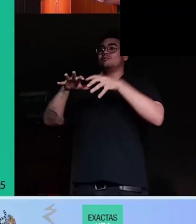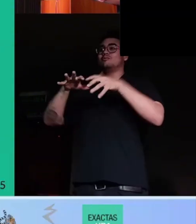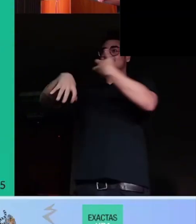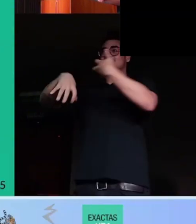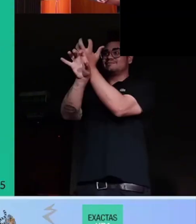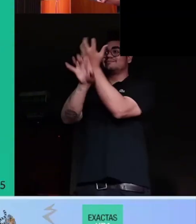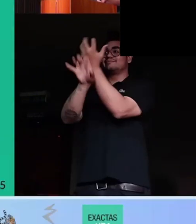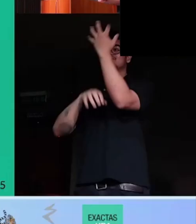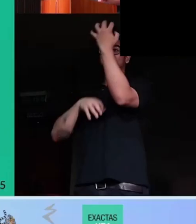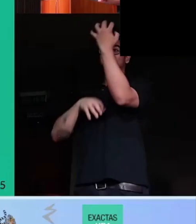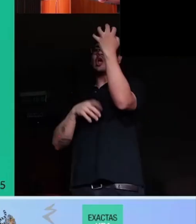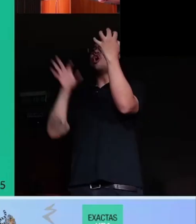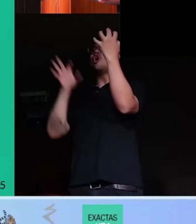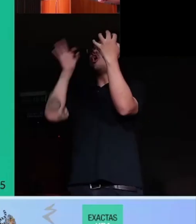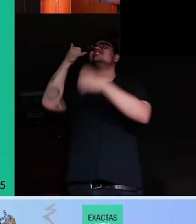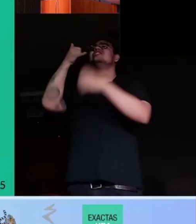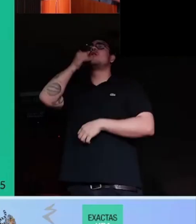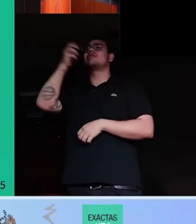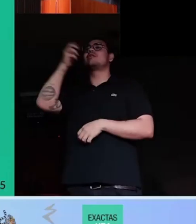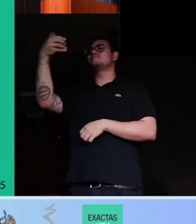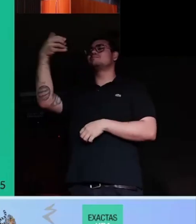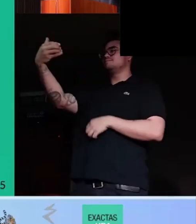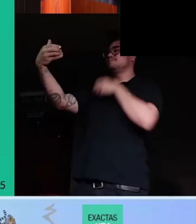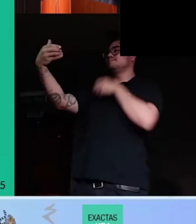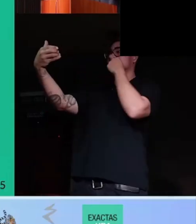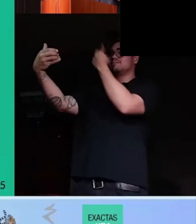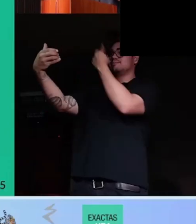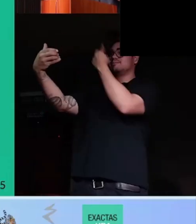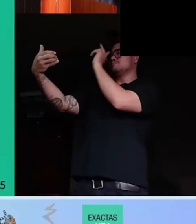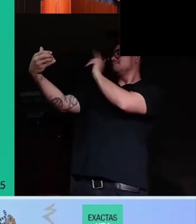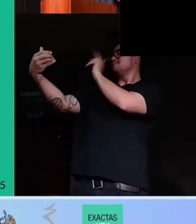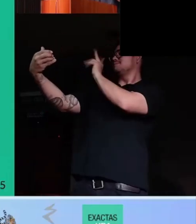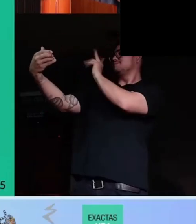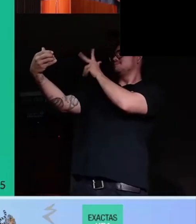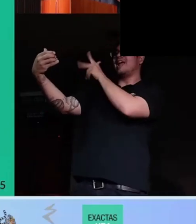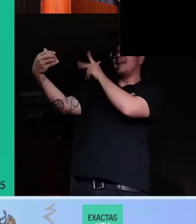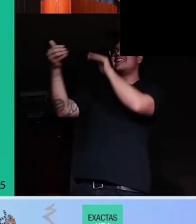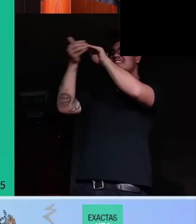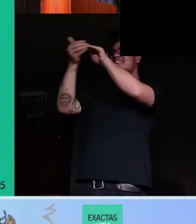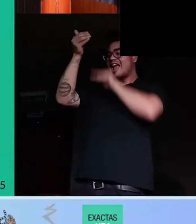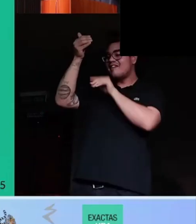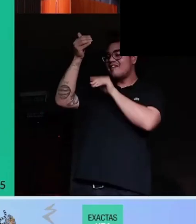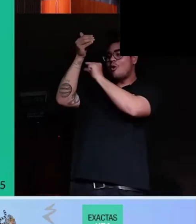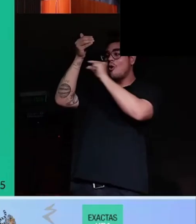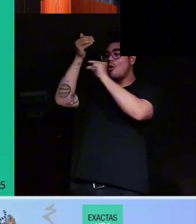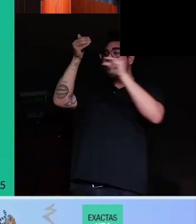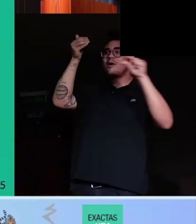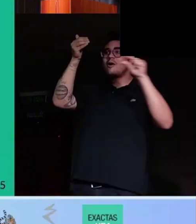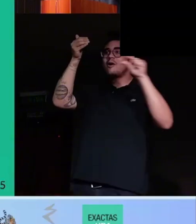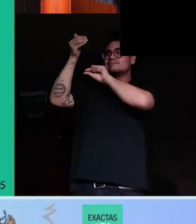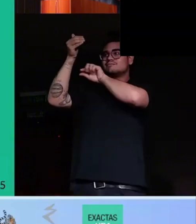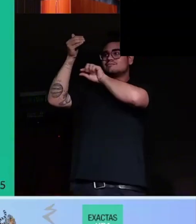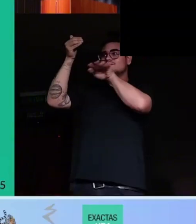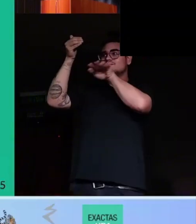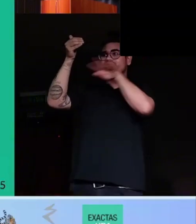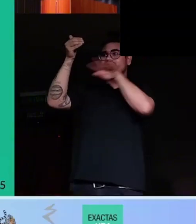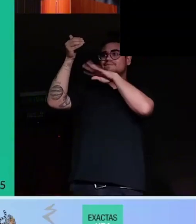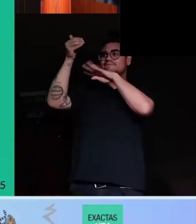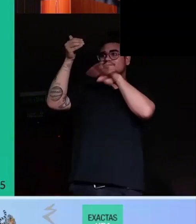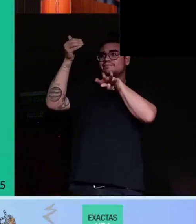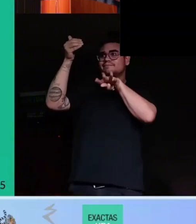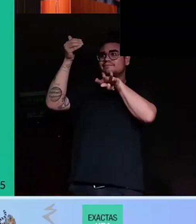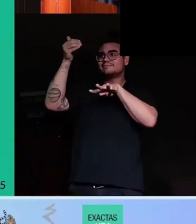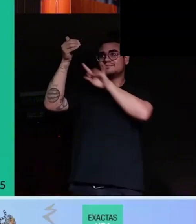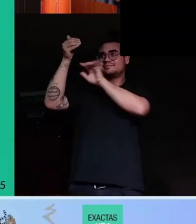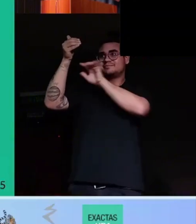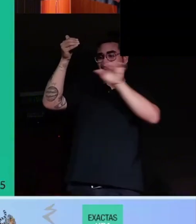el celular, aparezca el subtítulo de la seña que uno está haciendo. Y además pueda salir, digamos, como